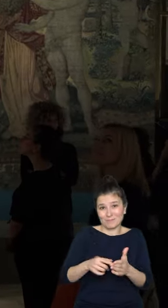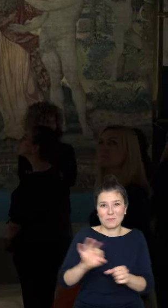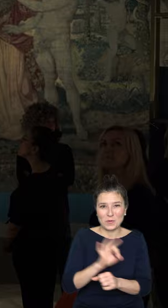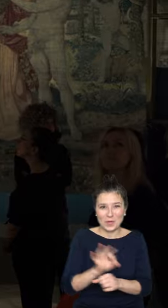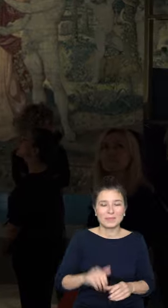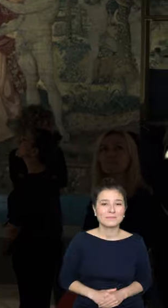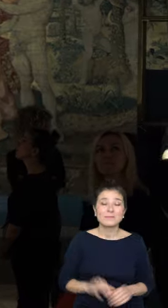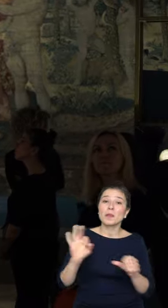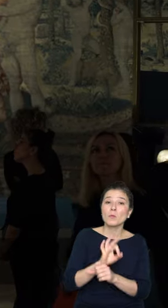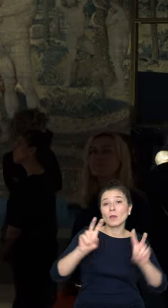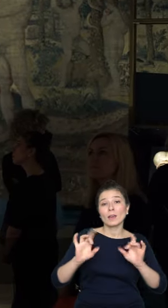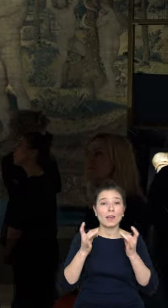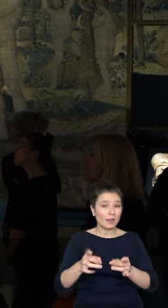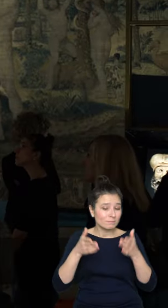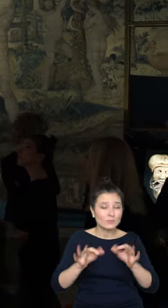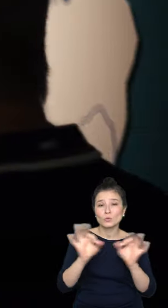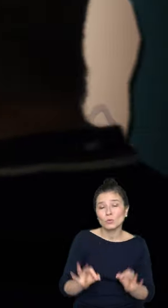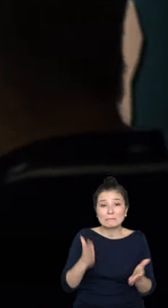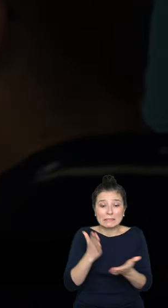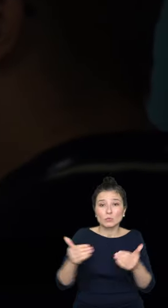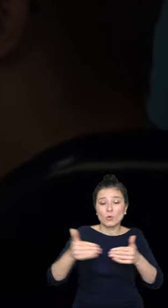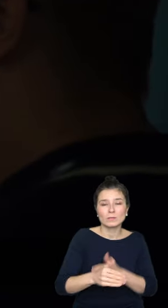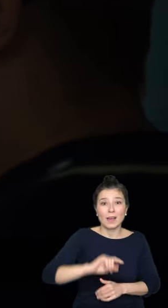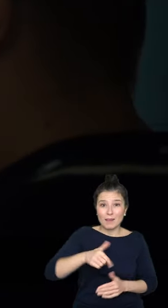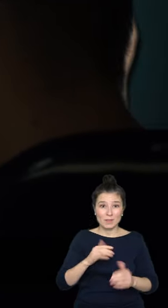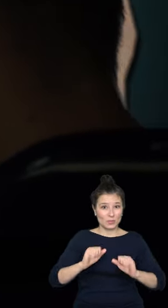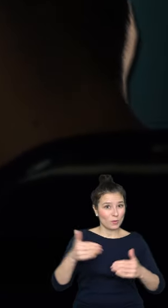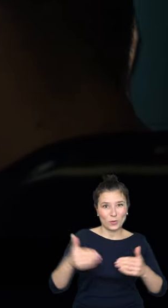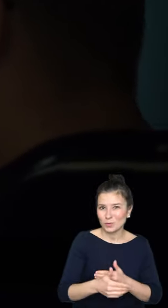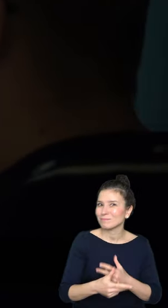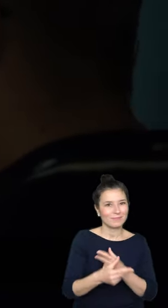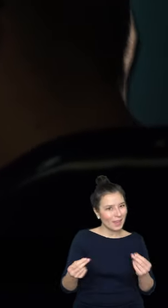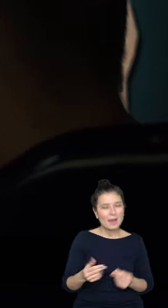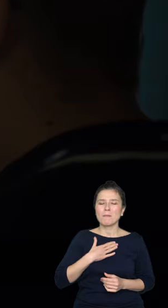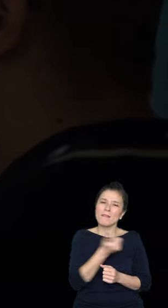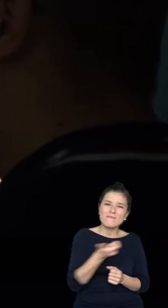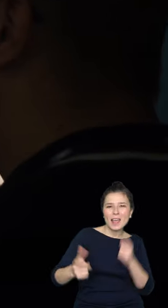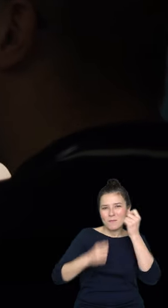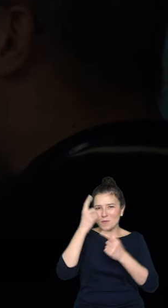projekty. Projekt Gest do Sztuki dobiega już końca, ale my nie spoczywamy na laurach. Mamy wiele